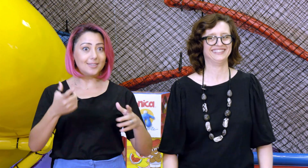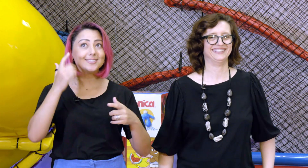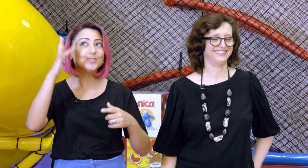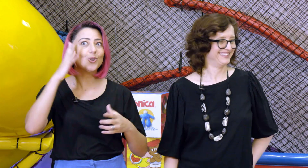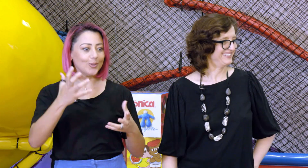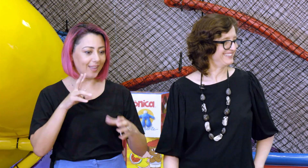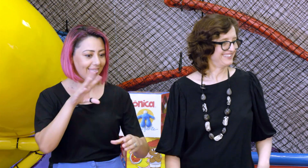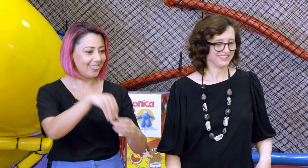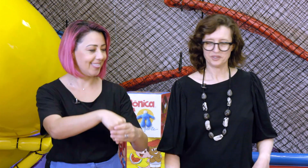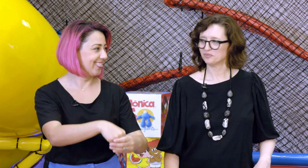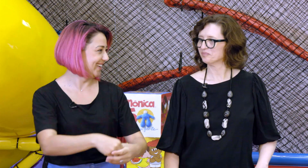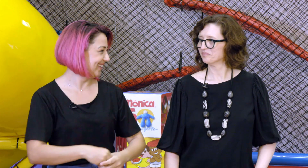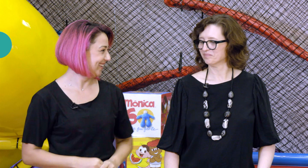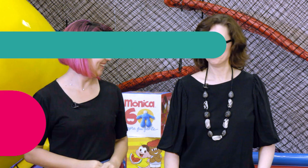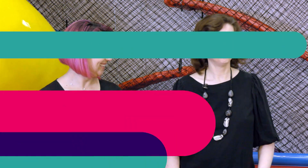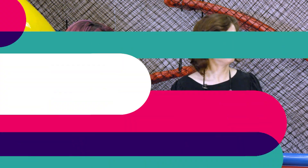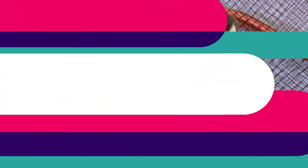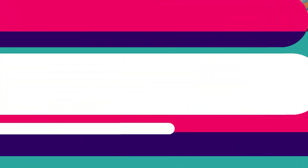né?